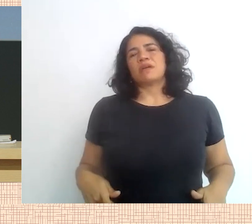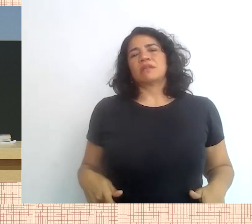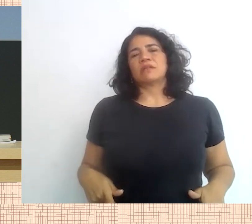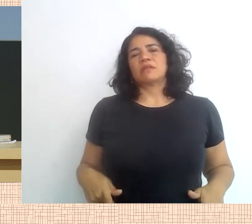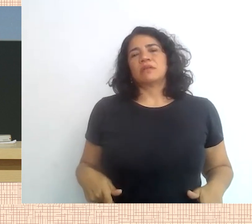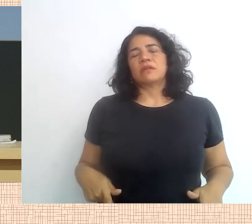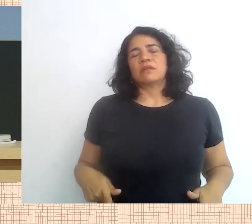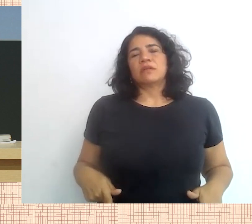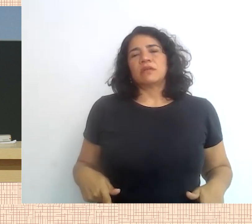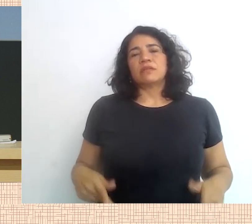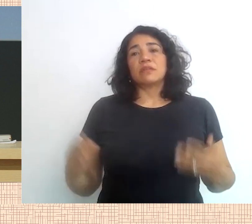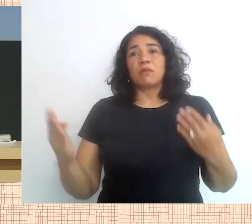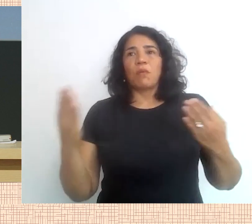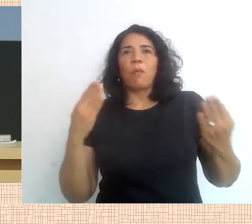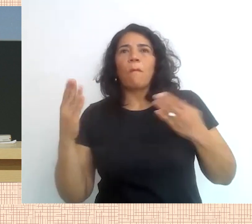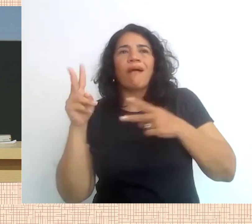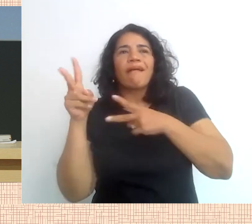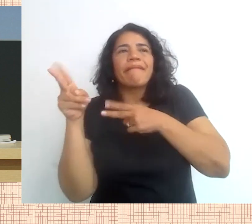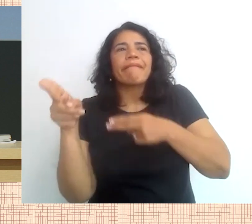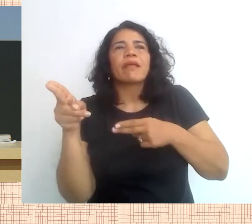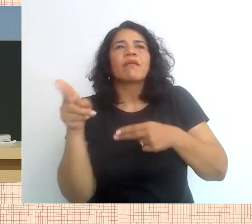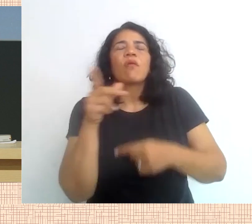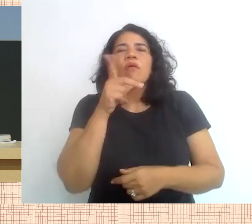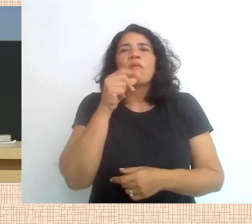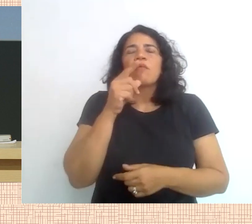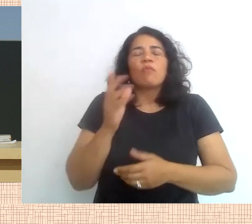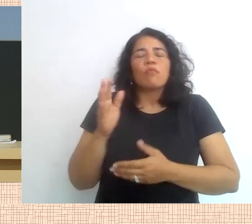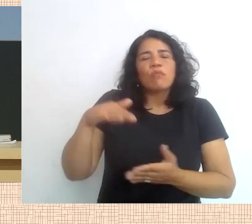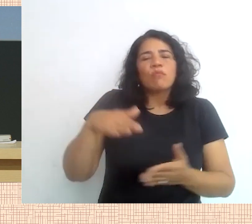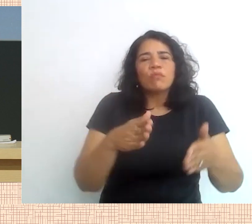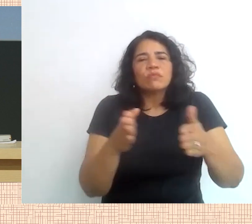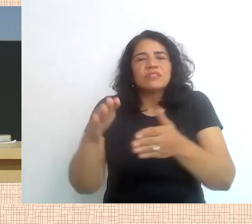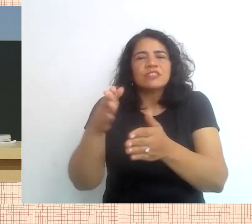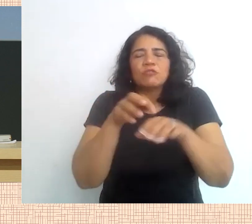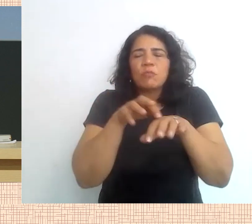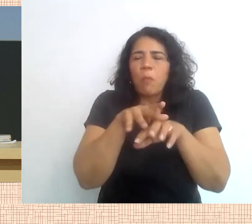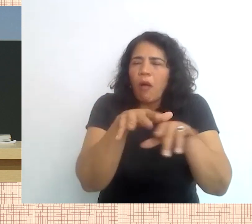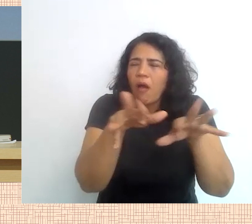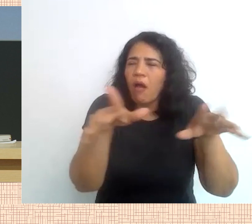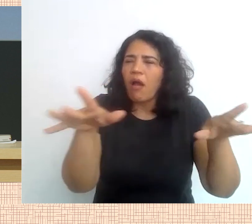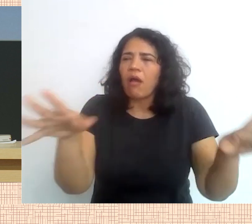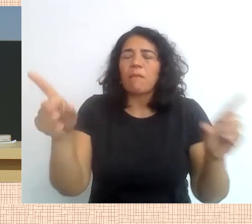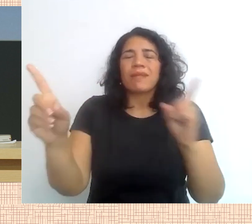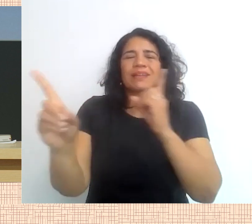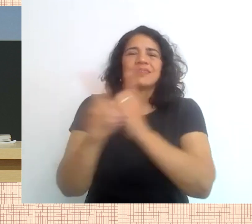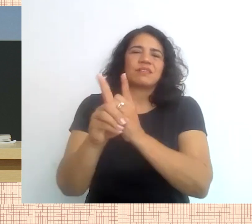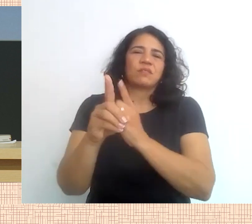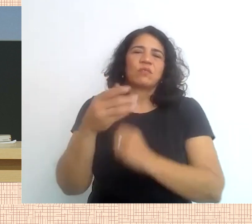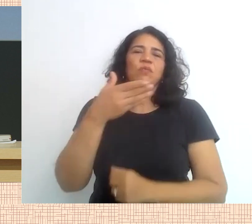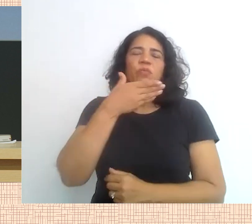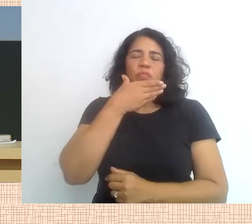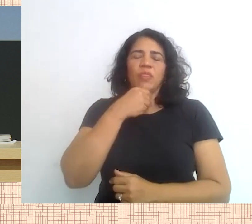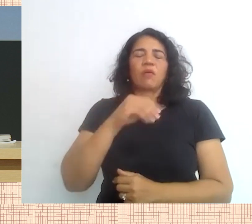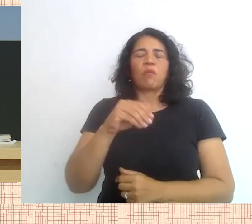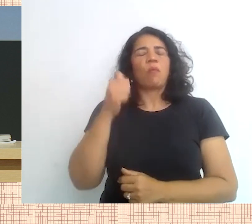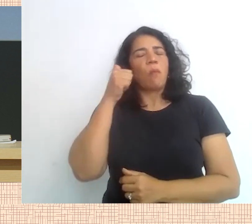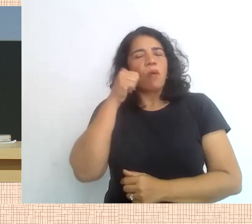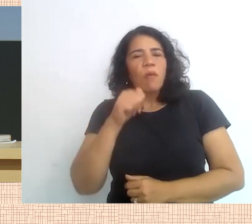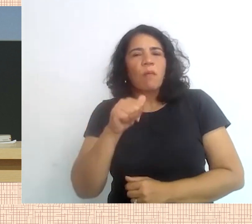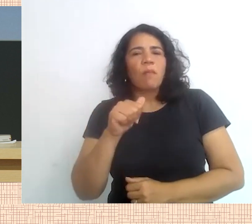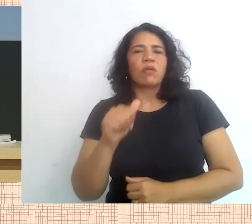4 direções para alcançar o homem e abençoá-lo com toda a sorte de bênção espiritual nas regiões celestiais em